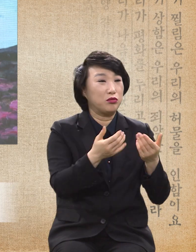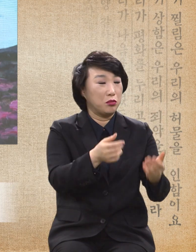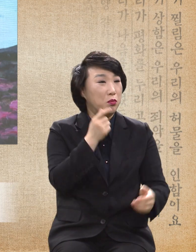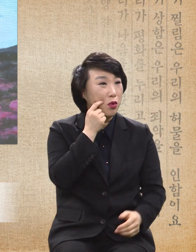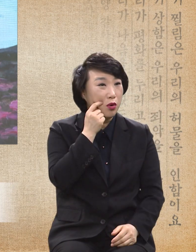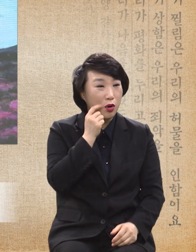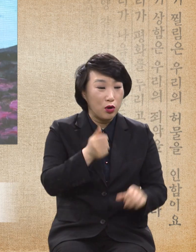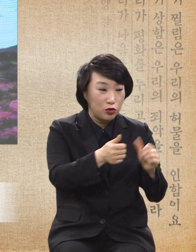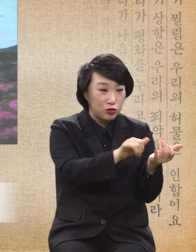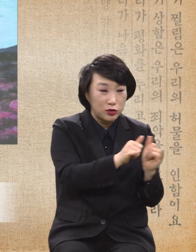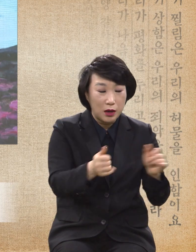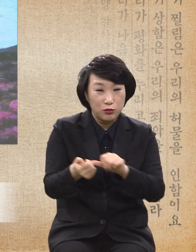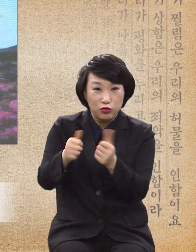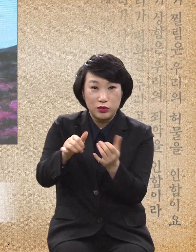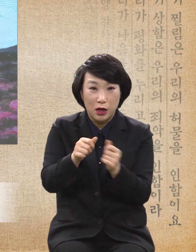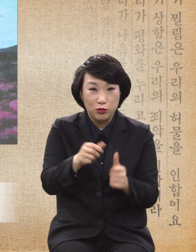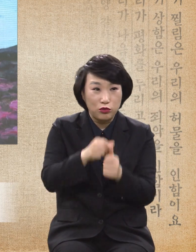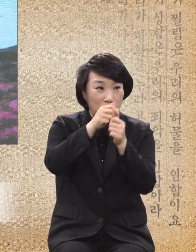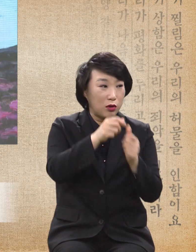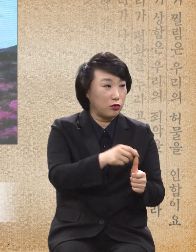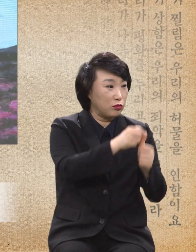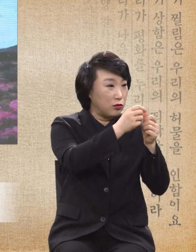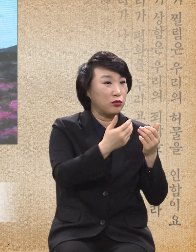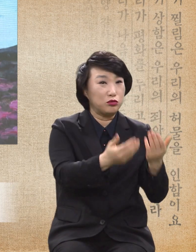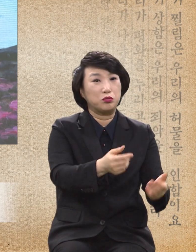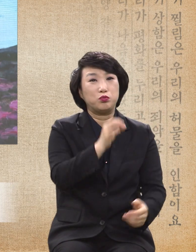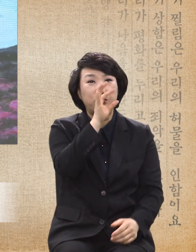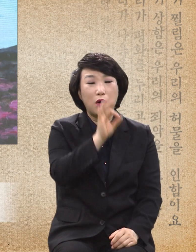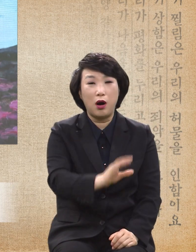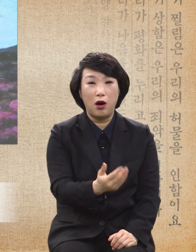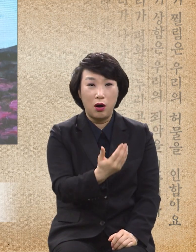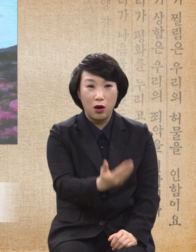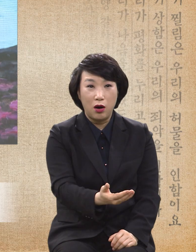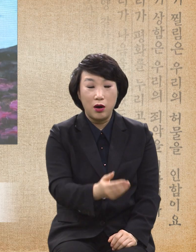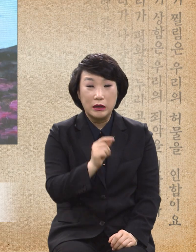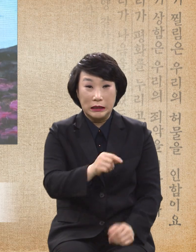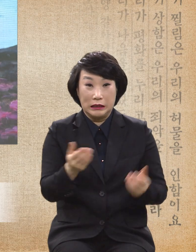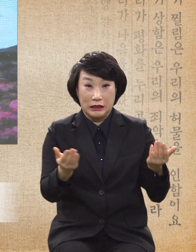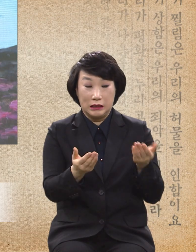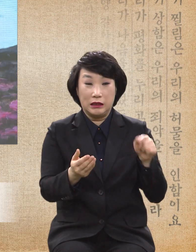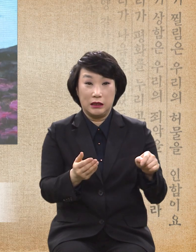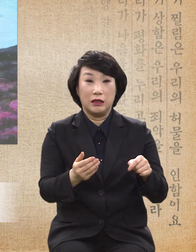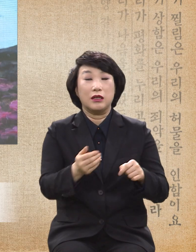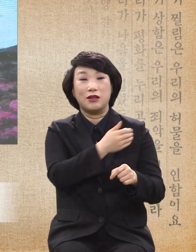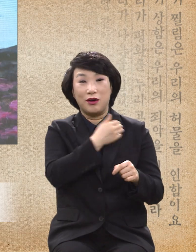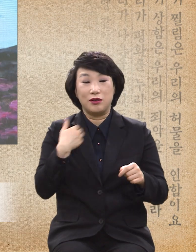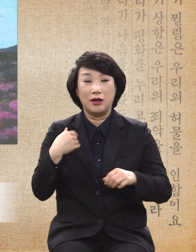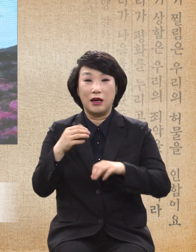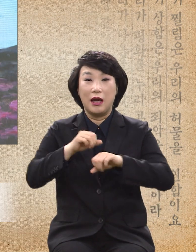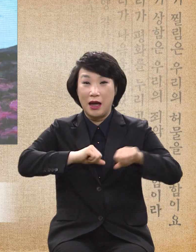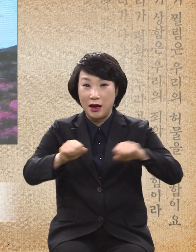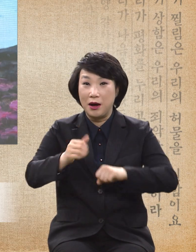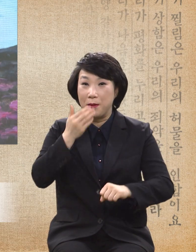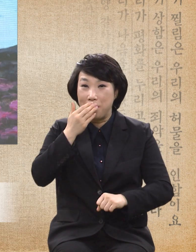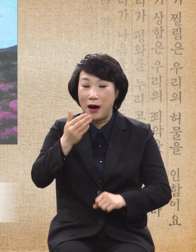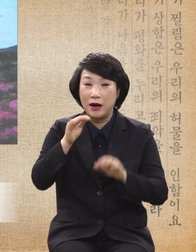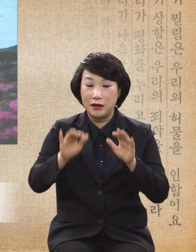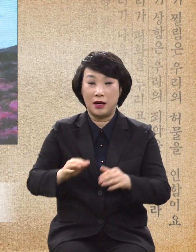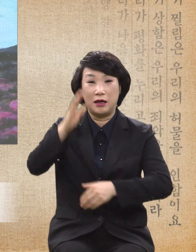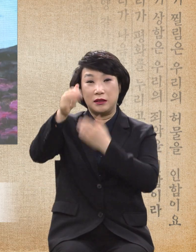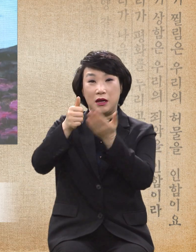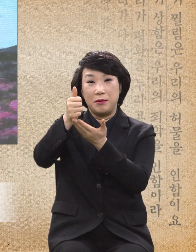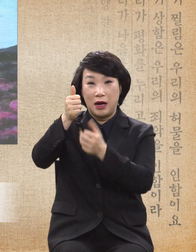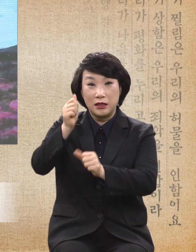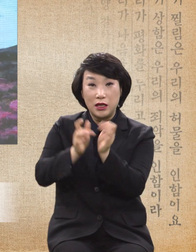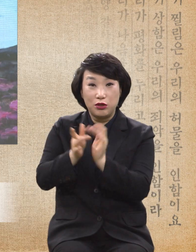수 없듯이 어떻게 구원할 수 있느냐? 그래서 이 일을 능히 행하실 하나님의 아들